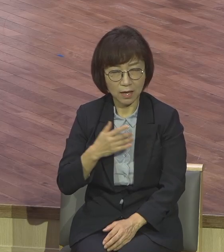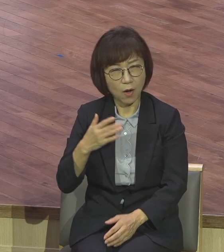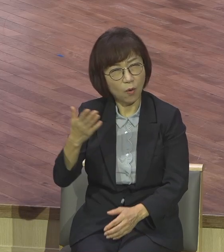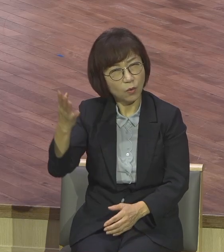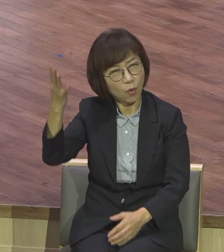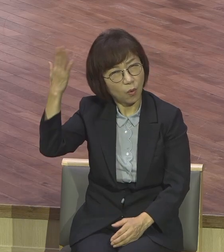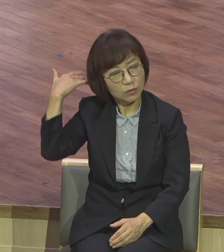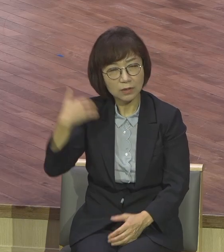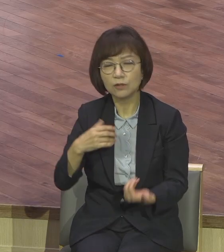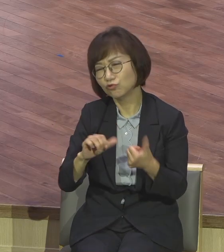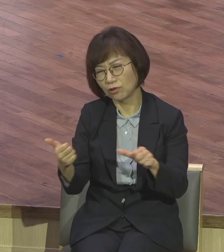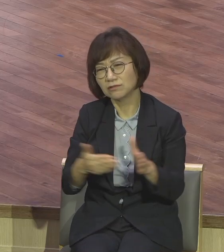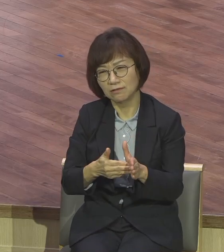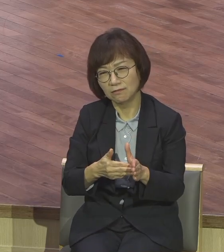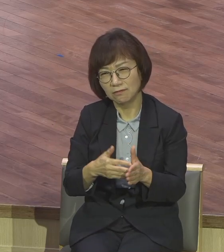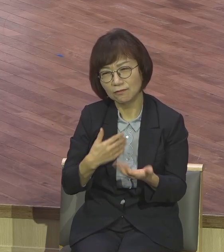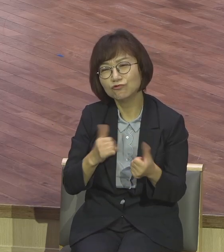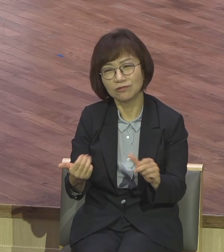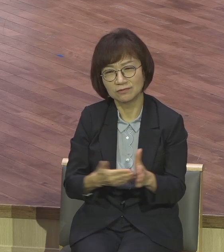날이 있었습니다.